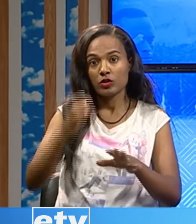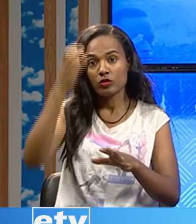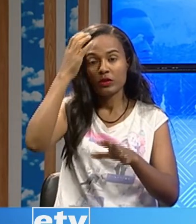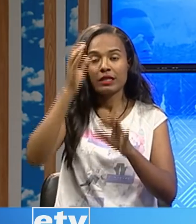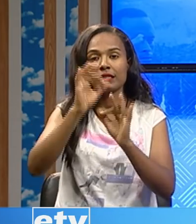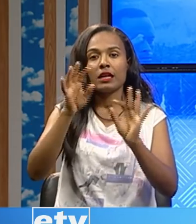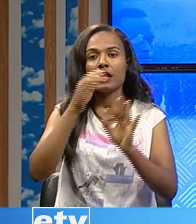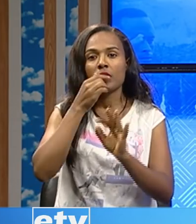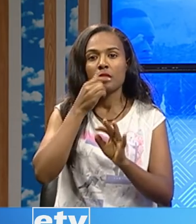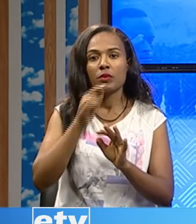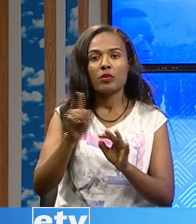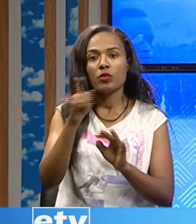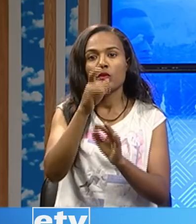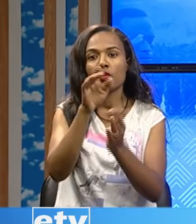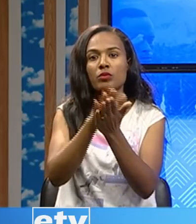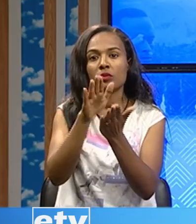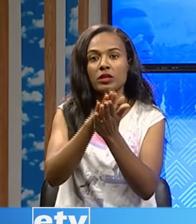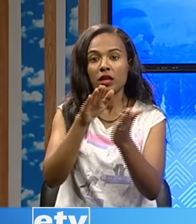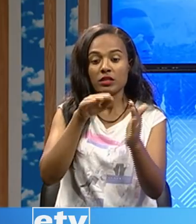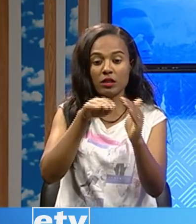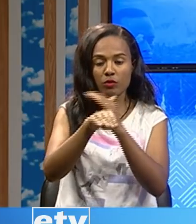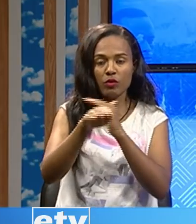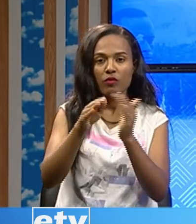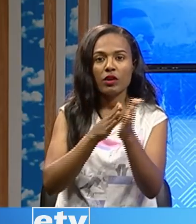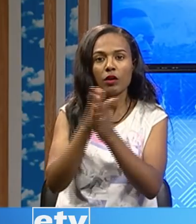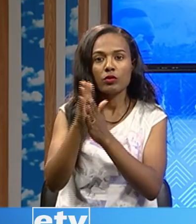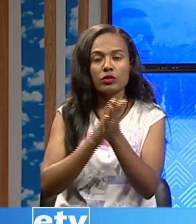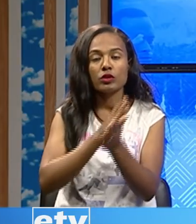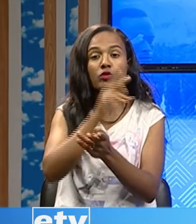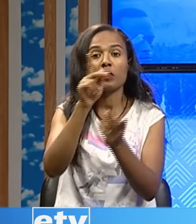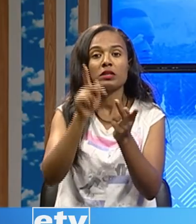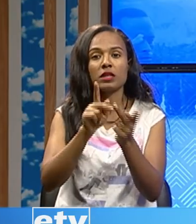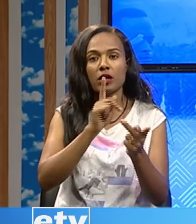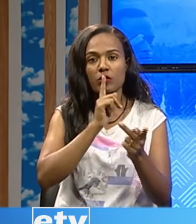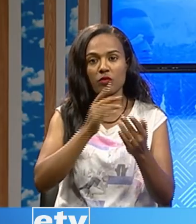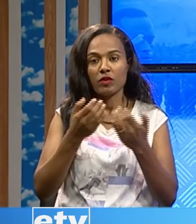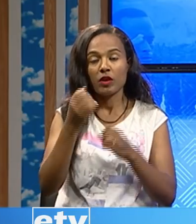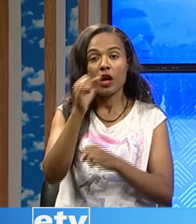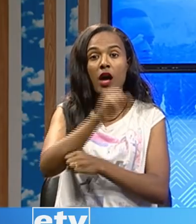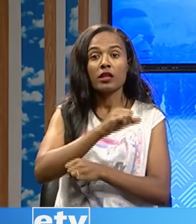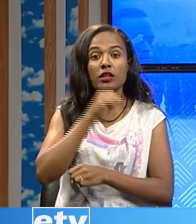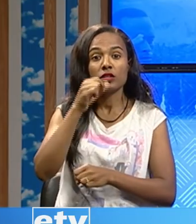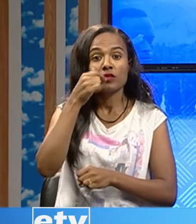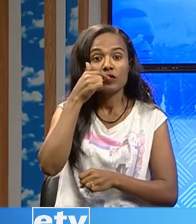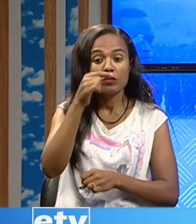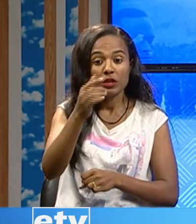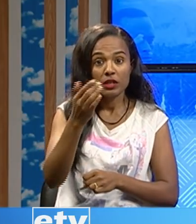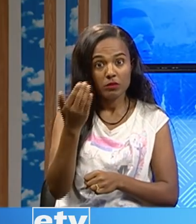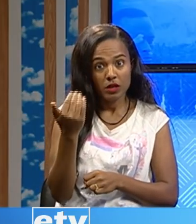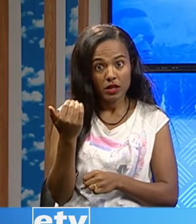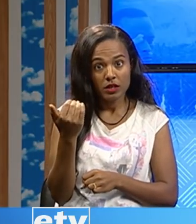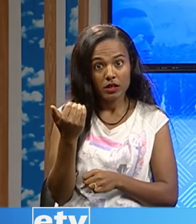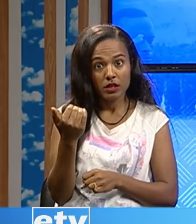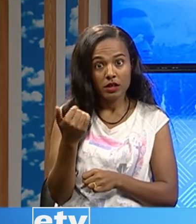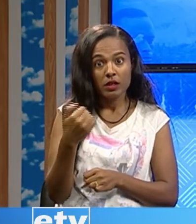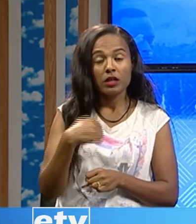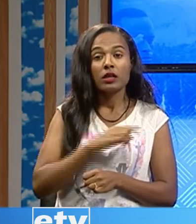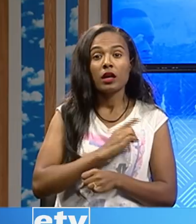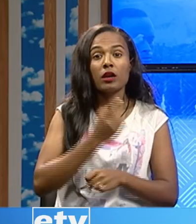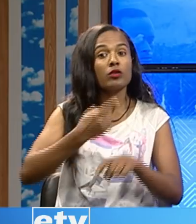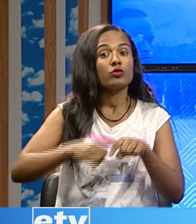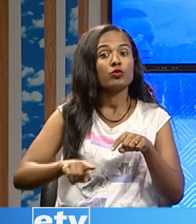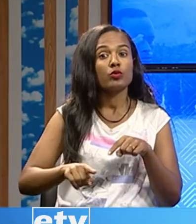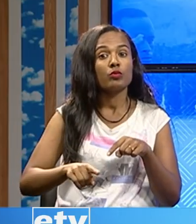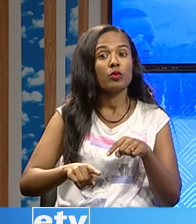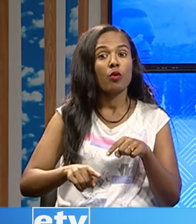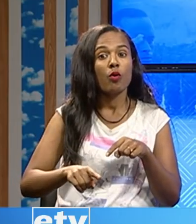ብለው የሆነ ፑፔት አስቀምጦ ፍላጎቶቻቸው ማሳካትና እረፍ አታሸንፈኝም ብዬ ነበር አይደለም እኛን አትችሉንም እኮ እኛ ምን